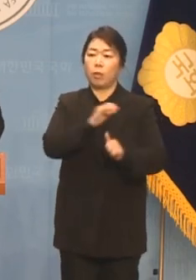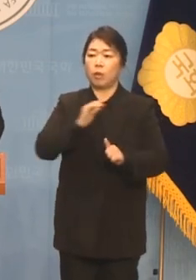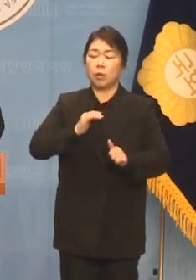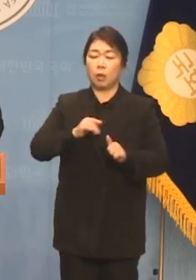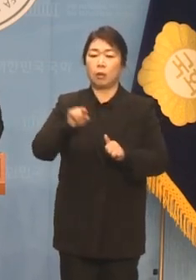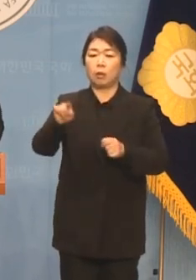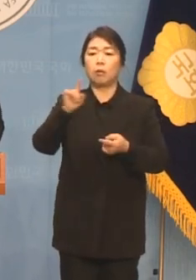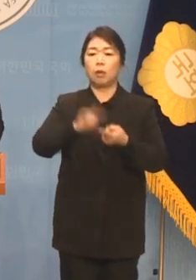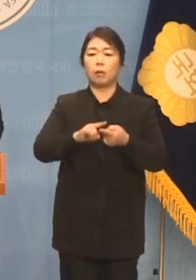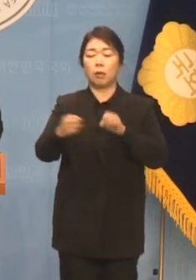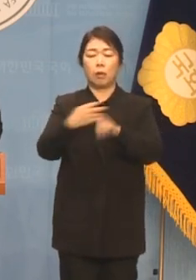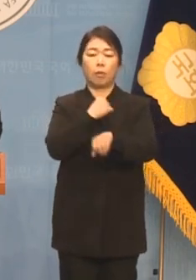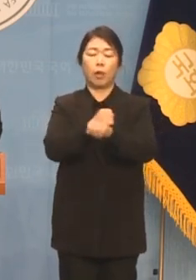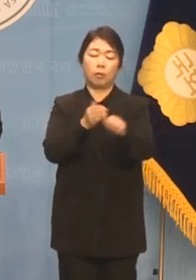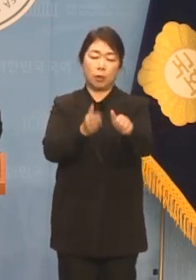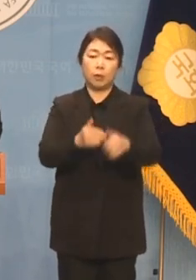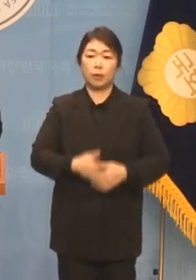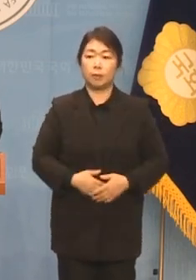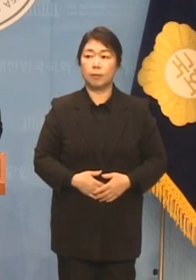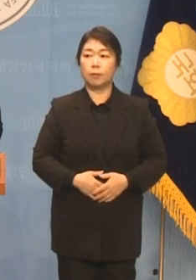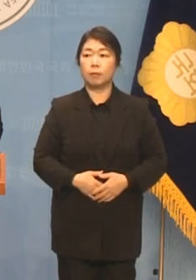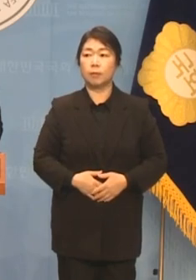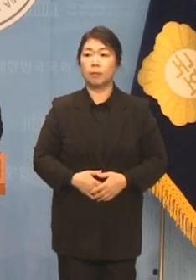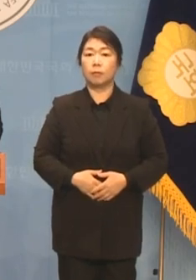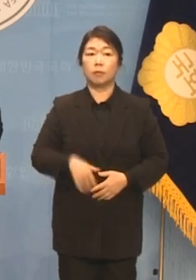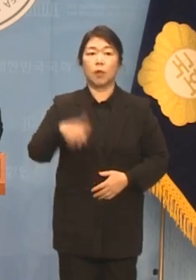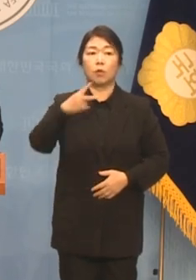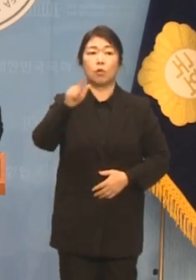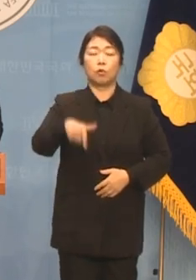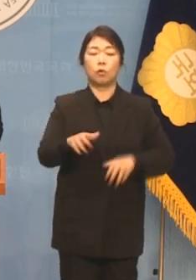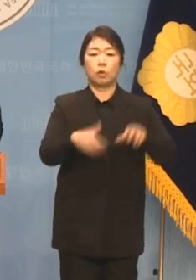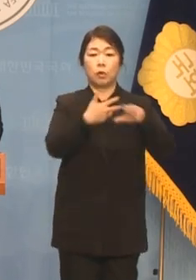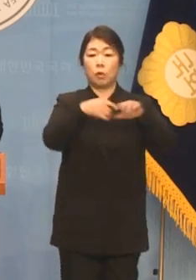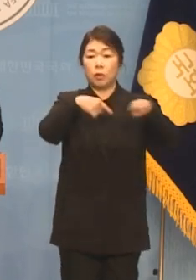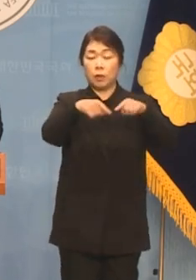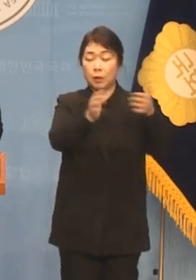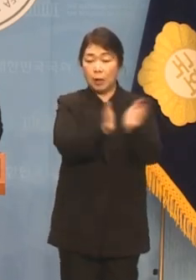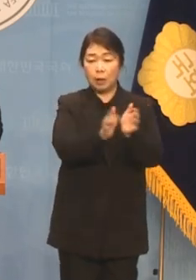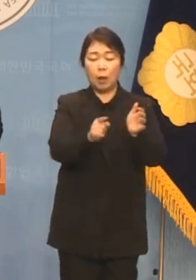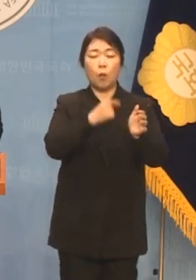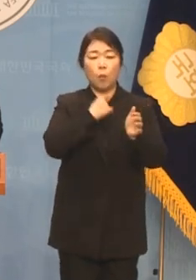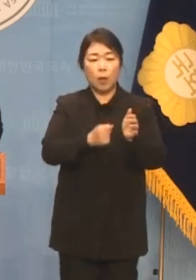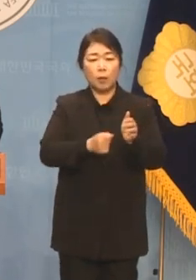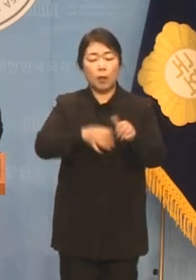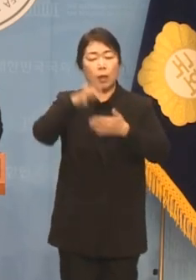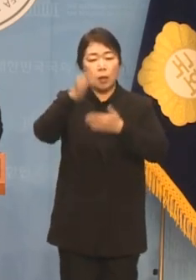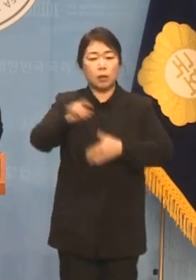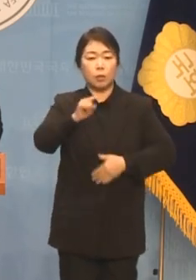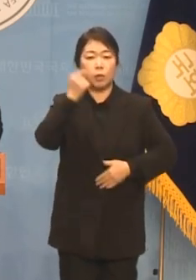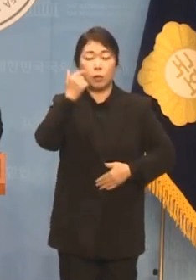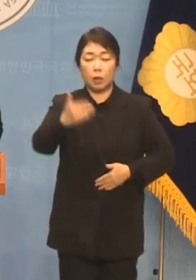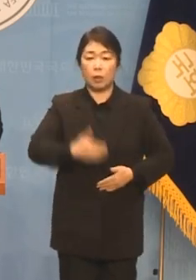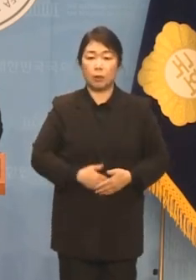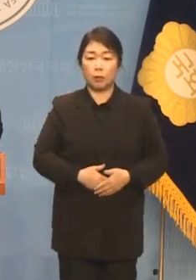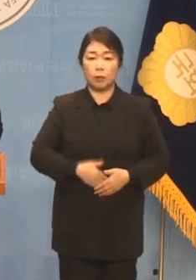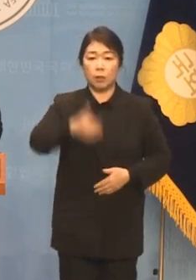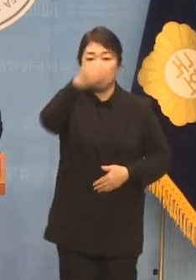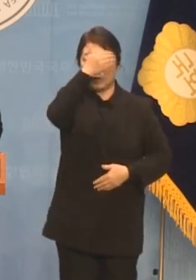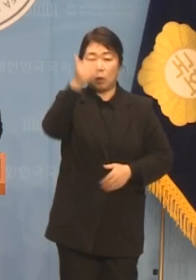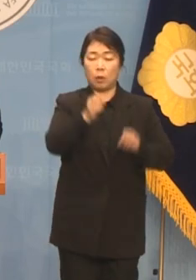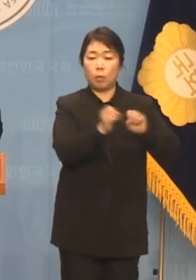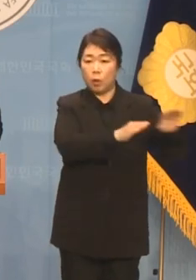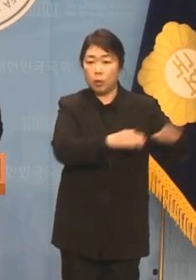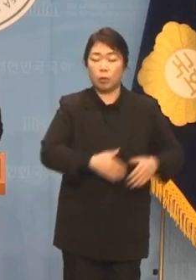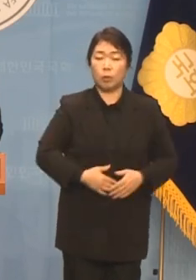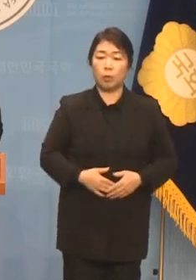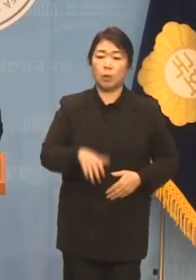것입니다 조국 혁신당 추구하는 가치가 무엇인지 묻고 싶습니다 을